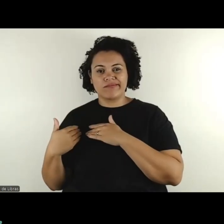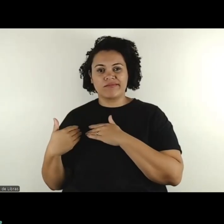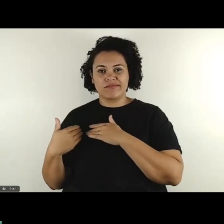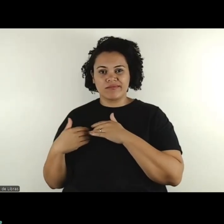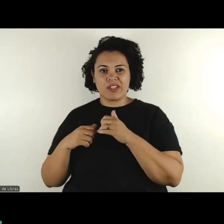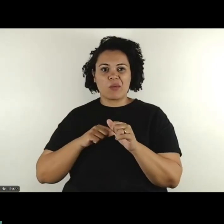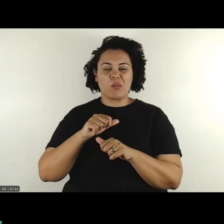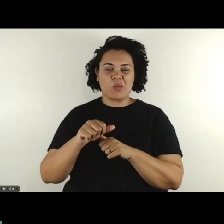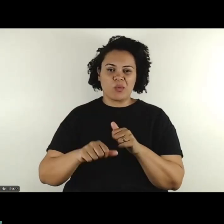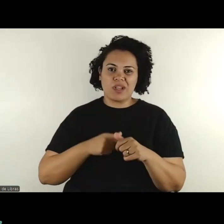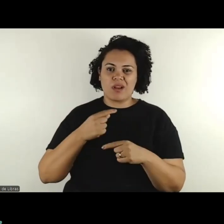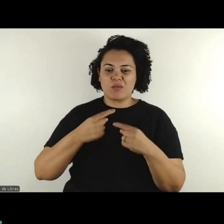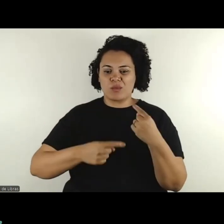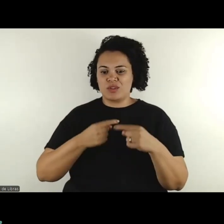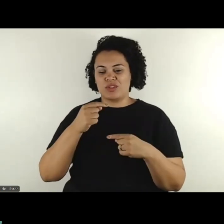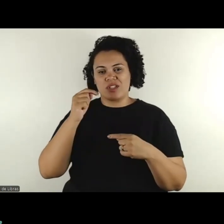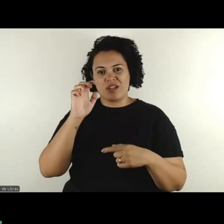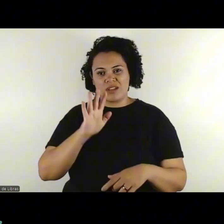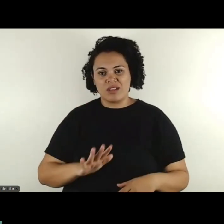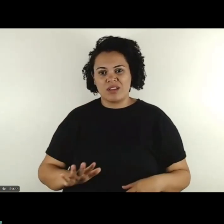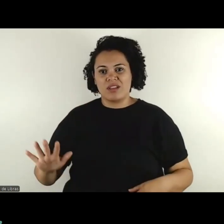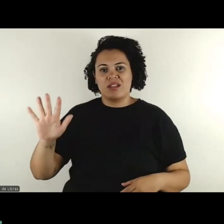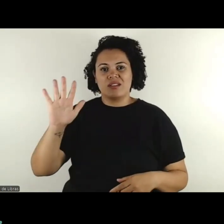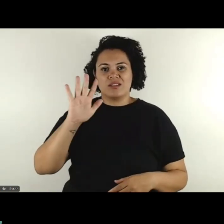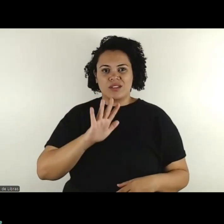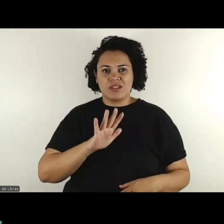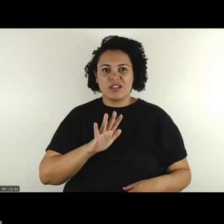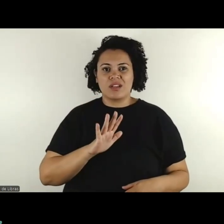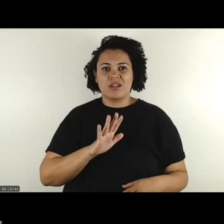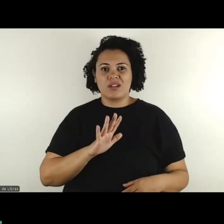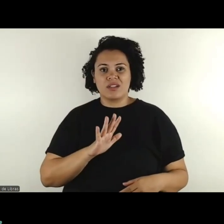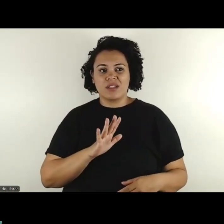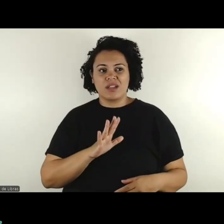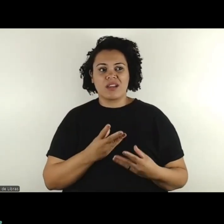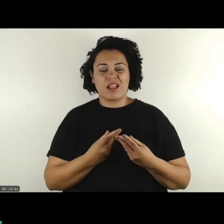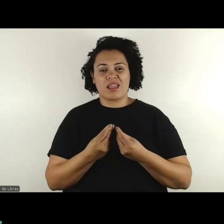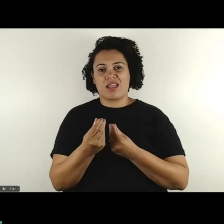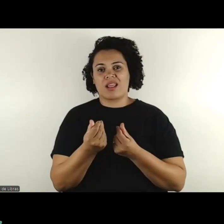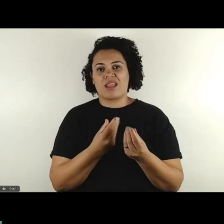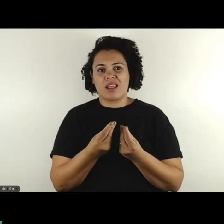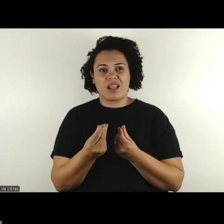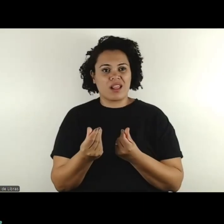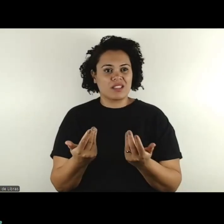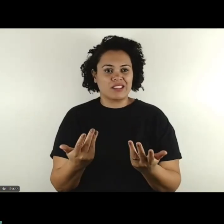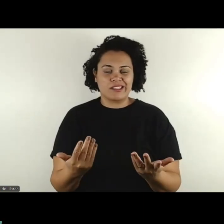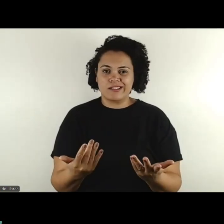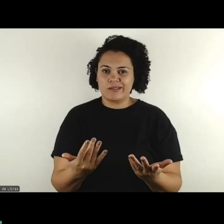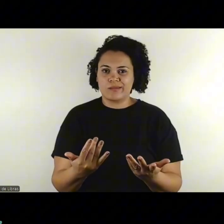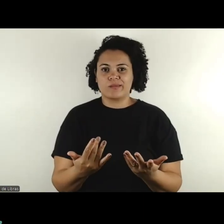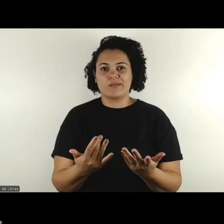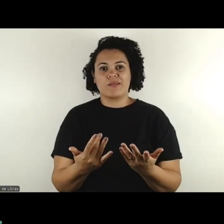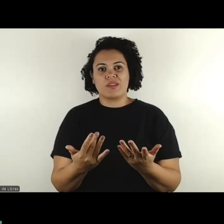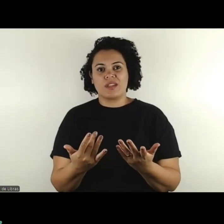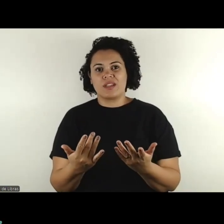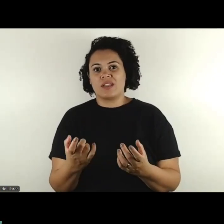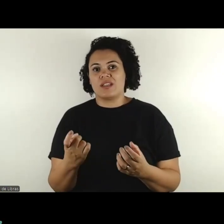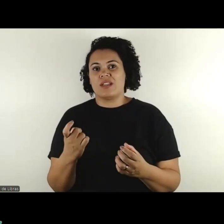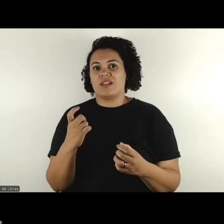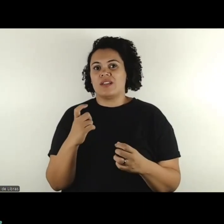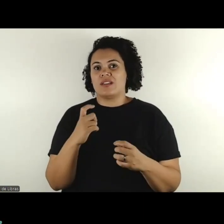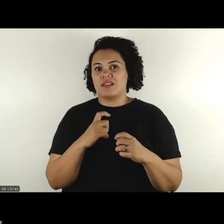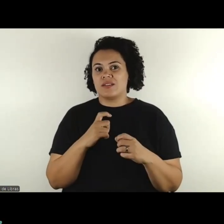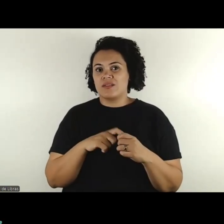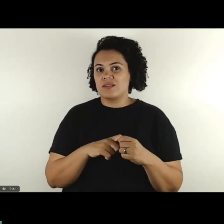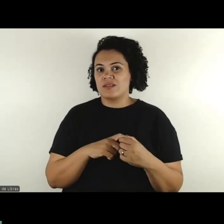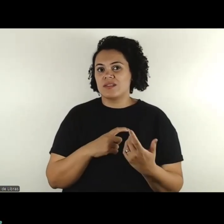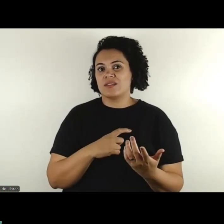a política nacional de atenção básica e elas fragilizaram também, né? Restaurando a centralidade do hospital psiquiátrico